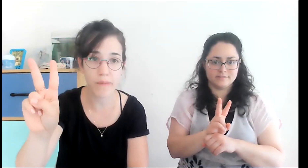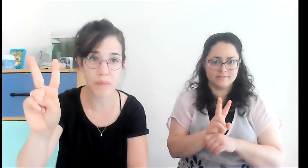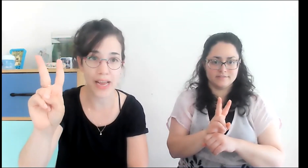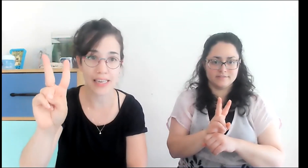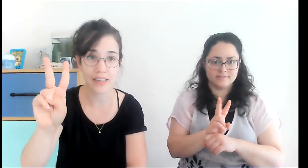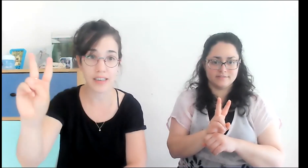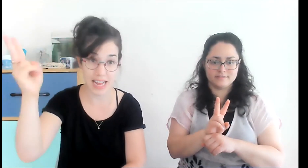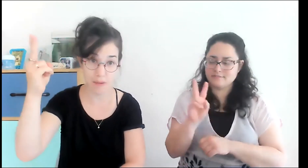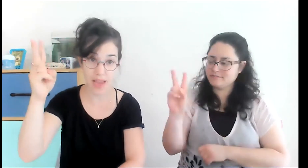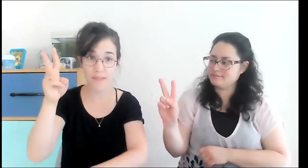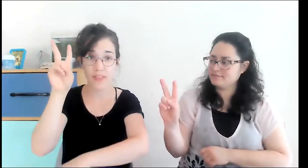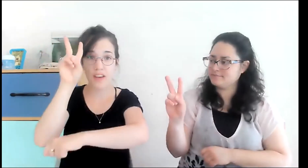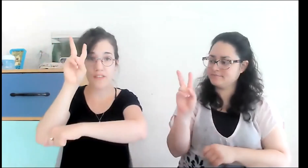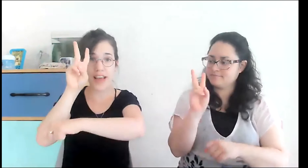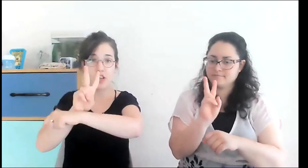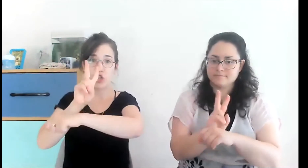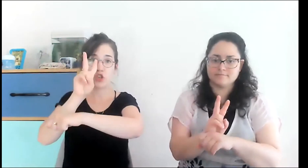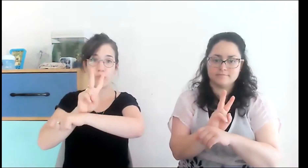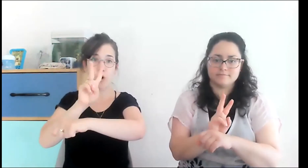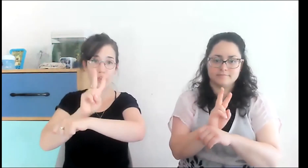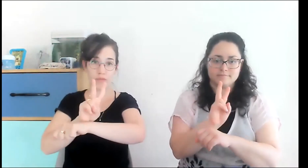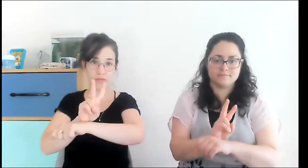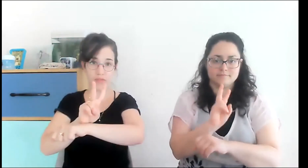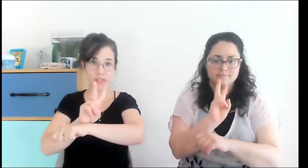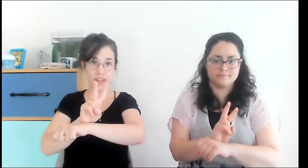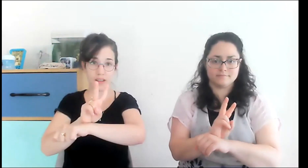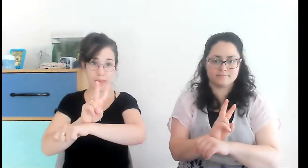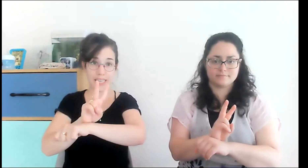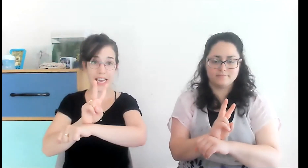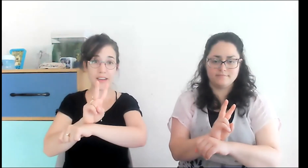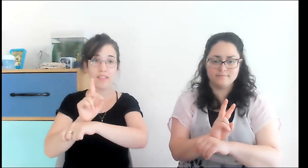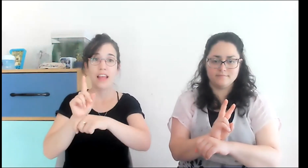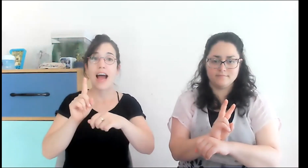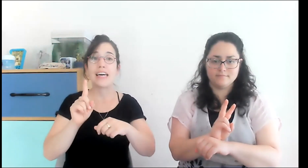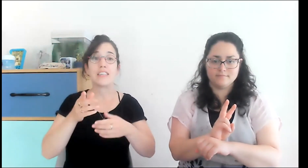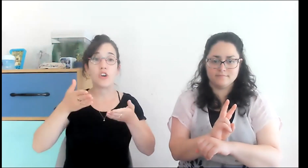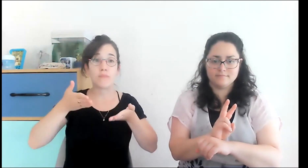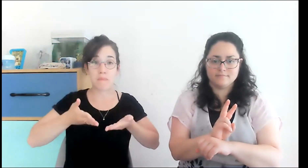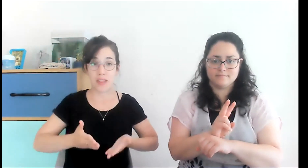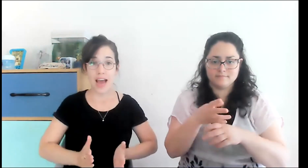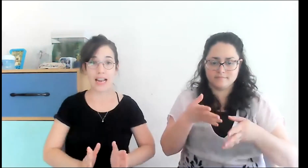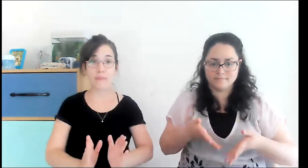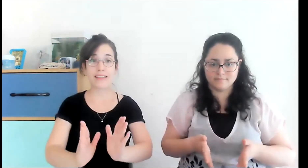עם היד, יד ימין, ושמור. בסדר? אז עוד פעם, על